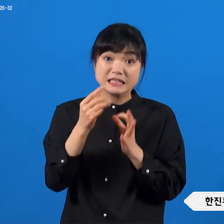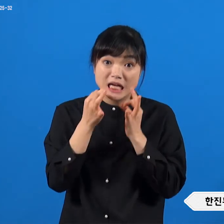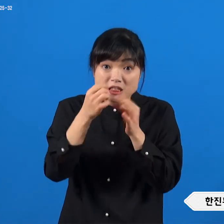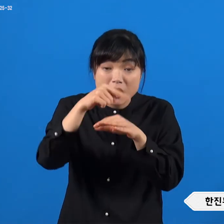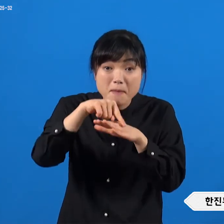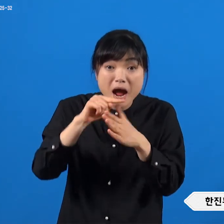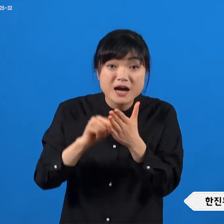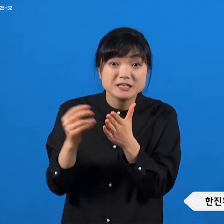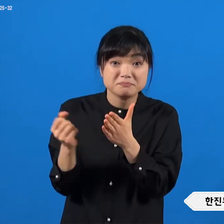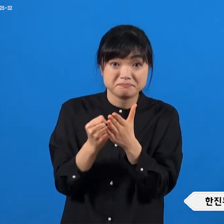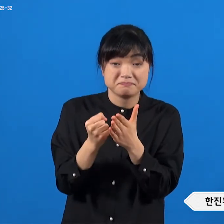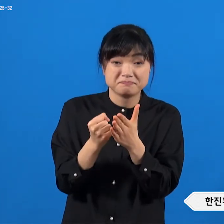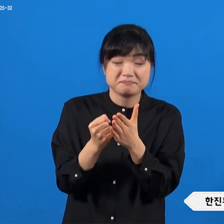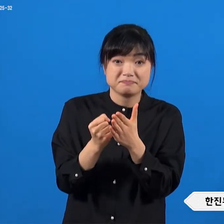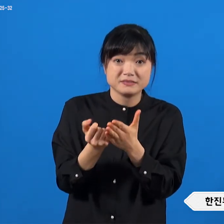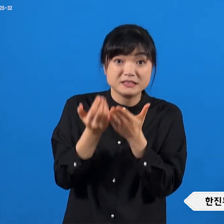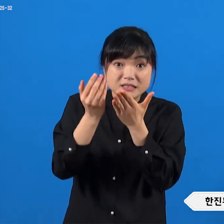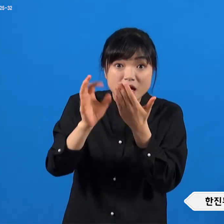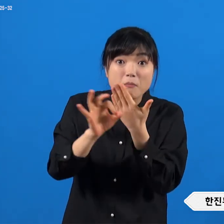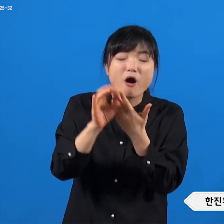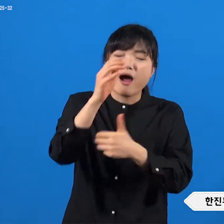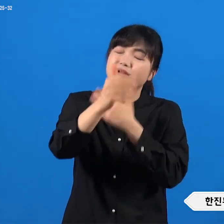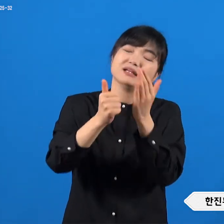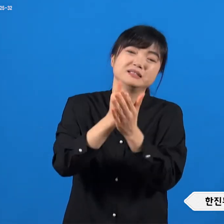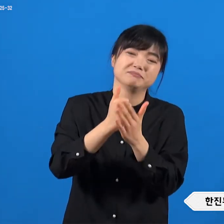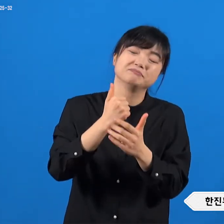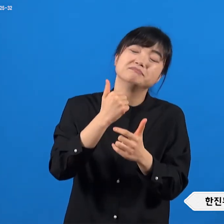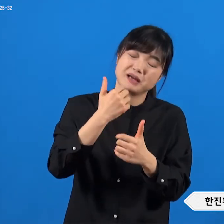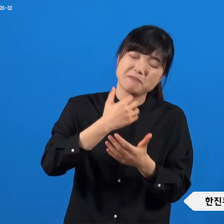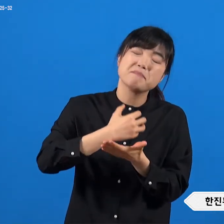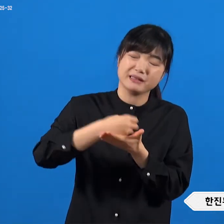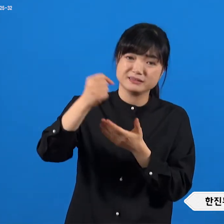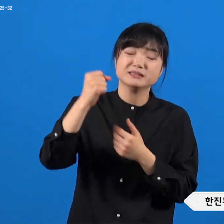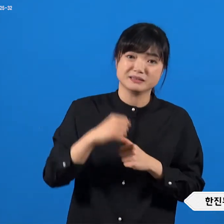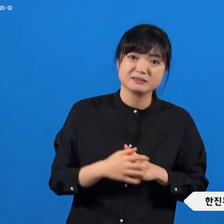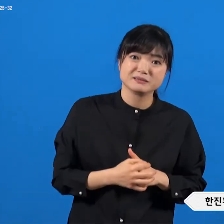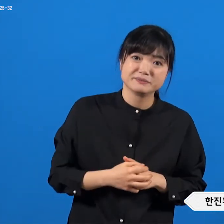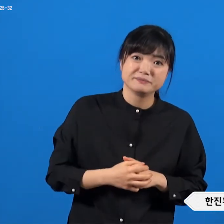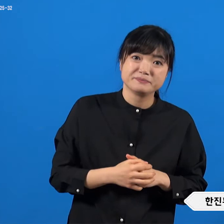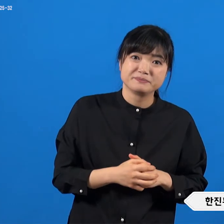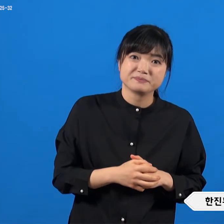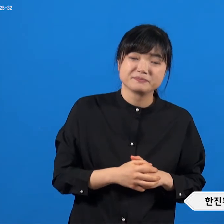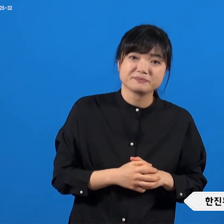그 간절한 마음을 하나님은 외면하지 않고 받아주십니다.